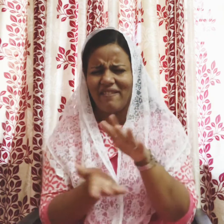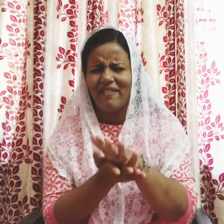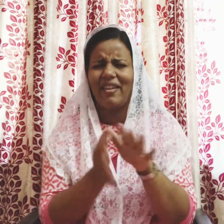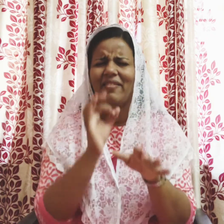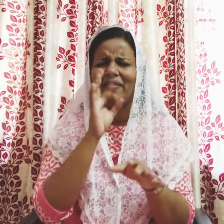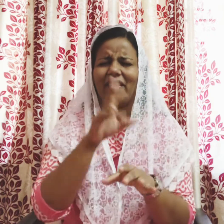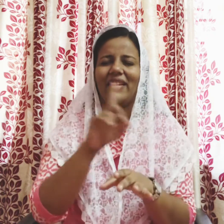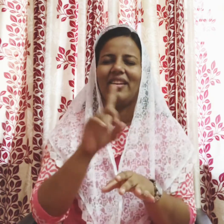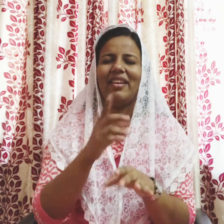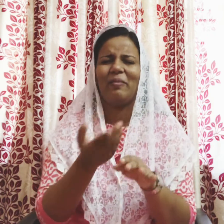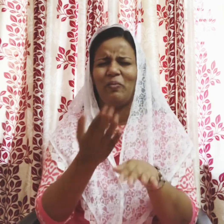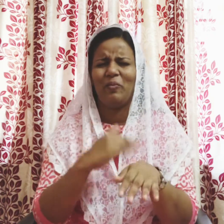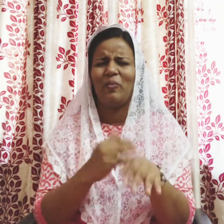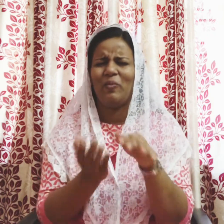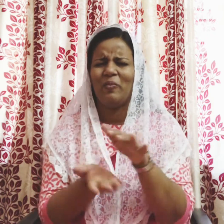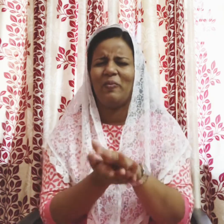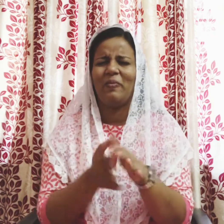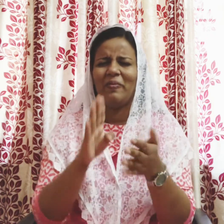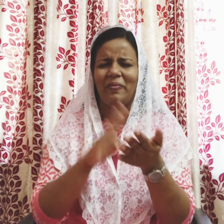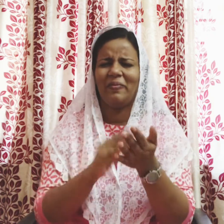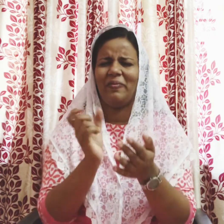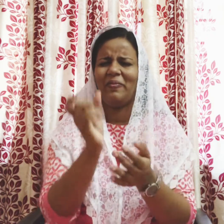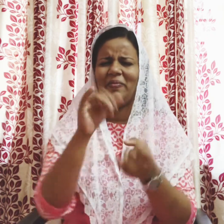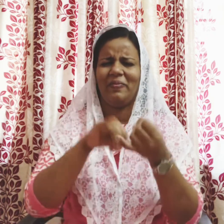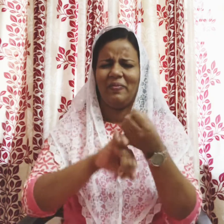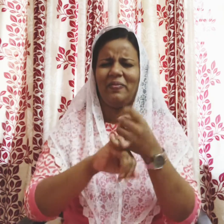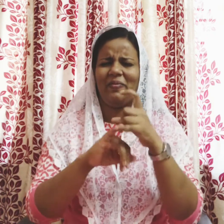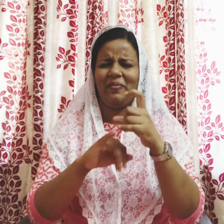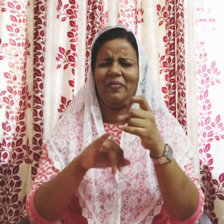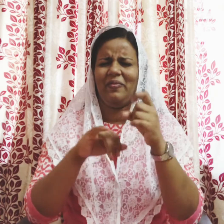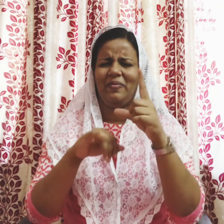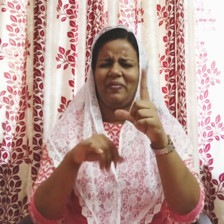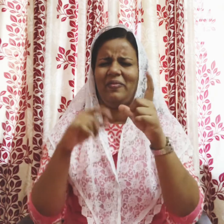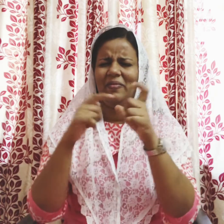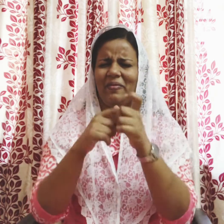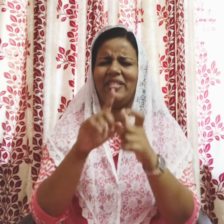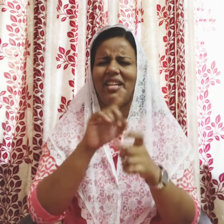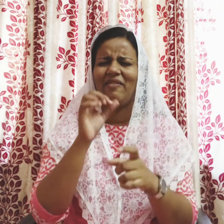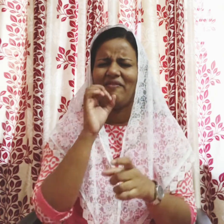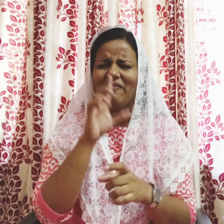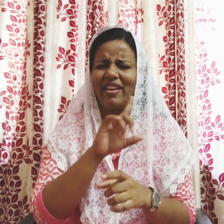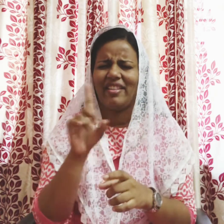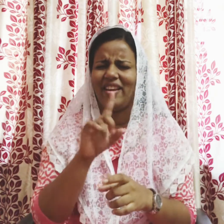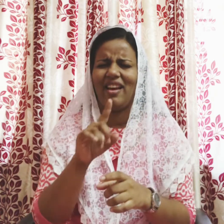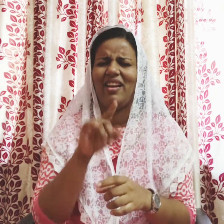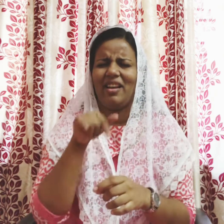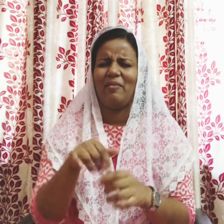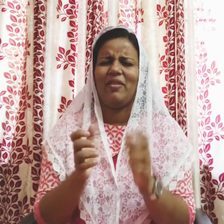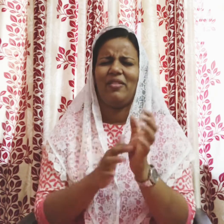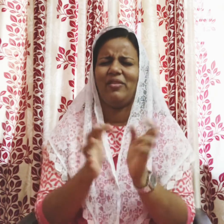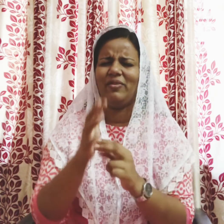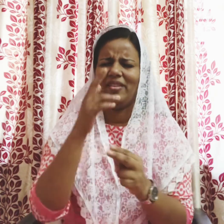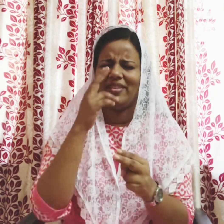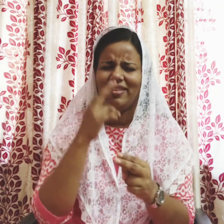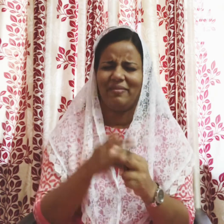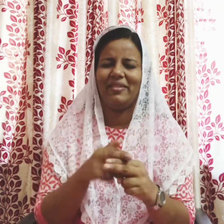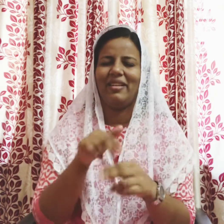വേണ്ടി പ്രാർത്ഥിക്കുന്നു. ആ പുറകിലത്തെ ആ മസിലിന് പെയിനായിട്ട് ഭാരപ്പെട്ടിരിക്കുന്നവർക്ക് വേണ്ടി പ്രാർത്ഥിക്കുന്നു. ഇന്ന് പകൽക്കാലം യേശു ക്രിസ്തുവിൻ്റെ നാമത്തിൽ